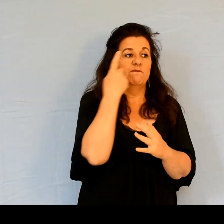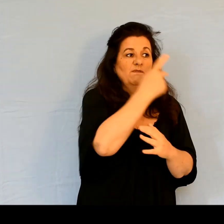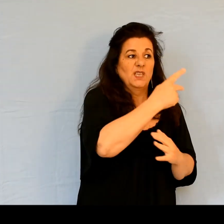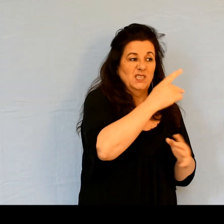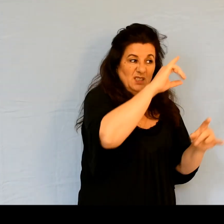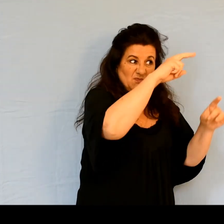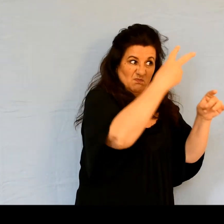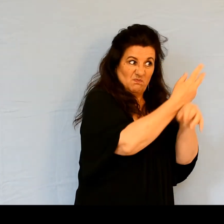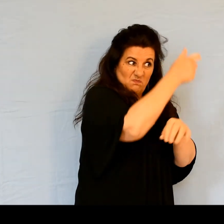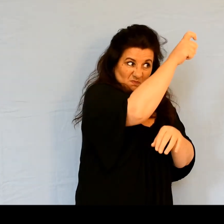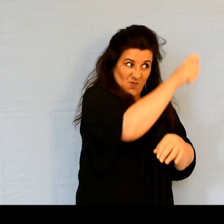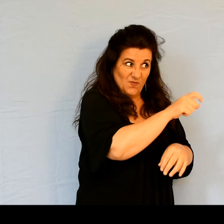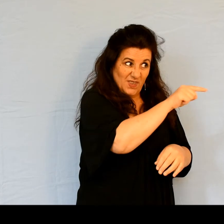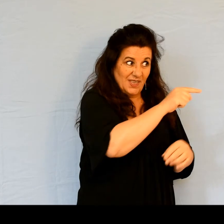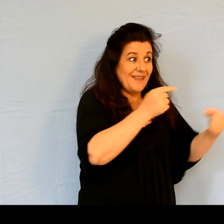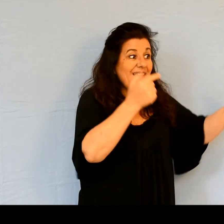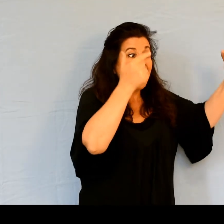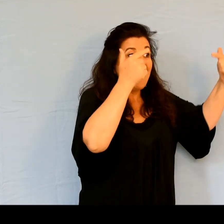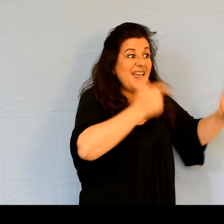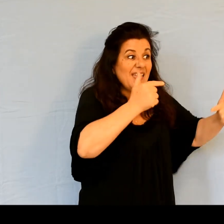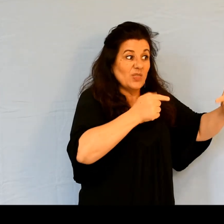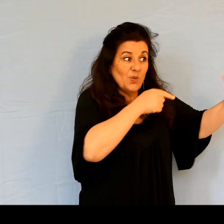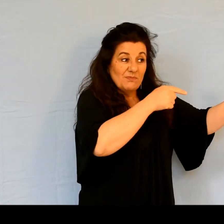L'ennemi qui l'a semé, c'est le diable.